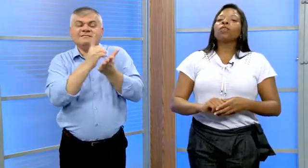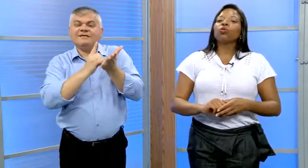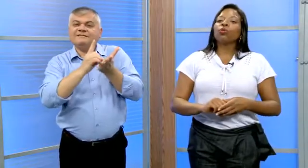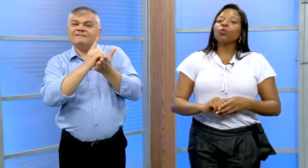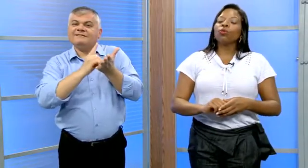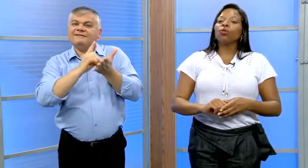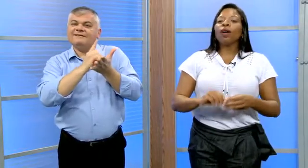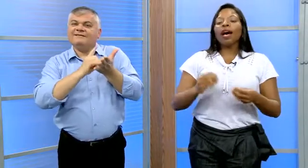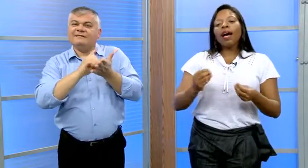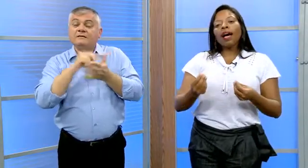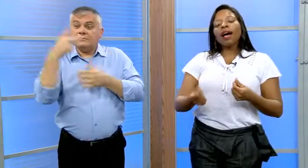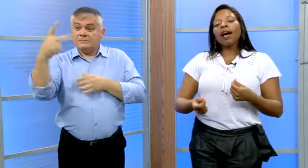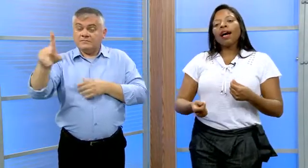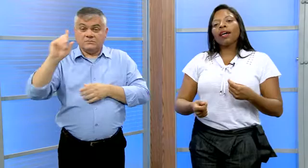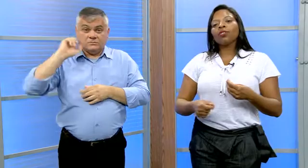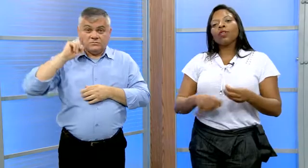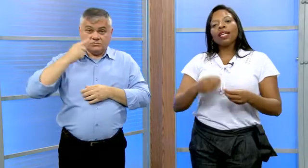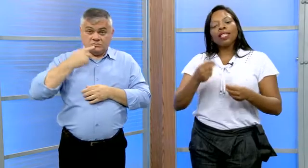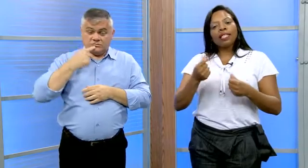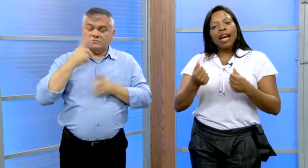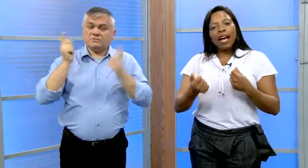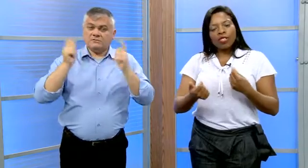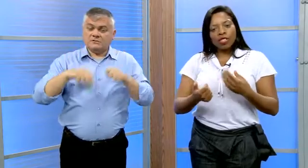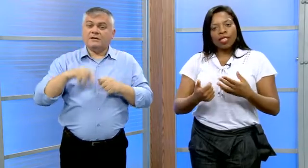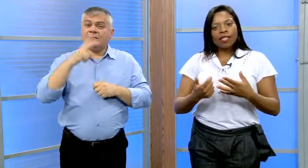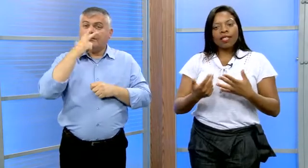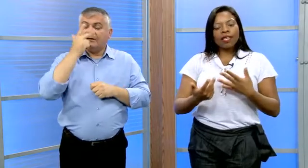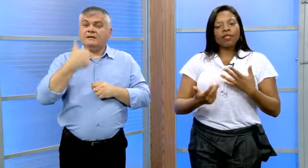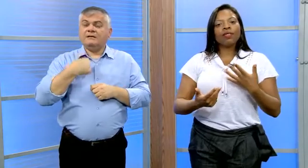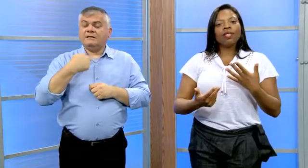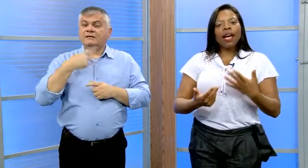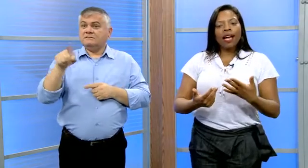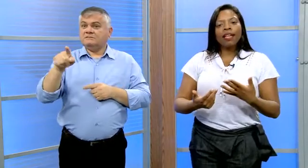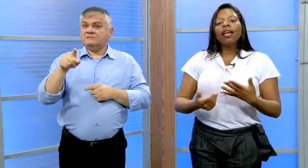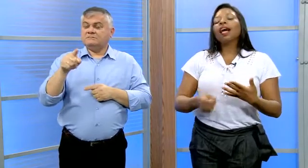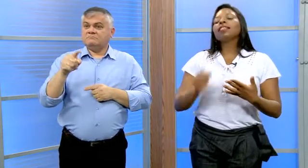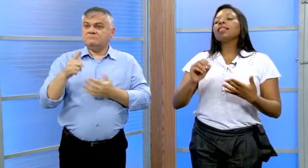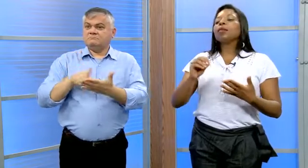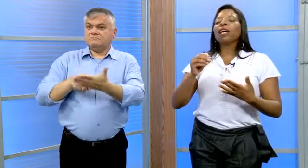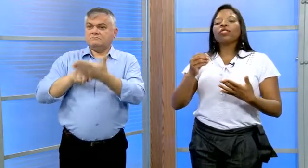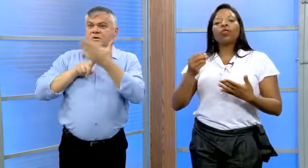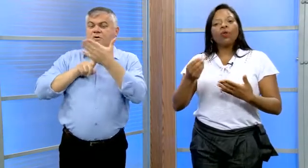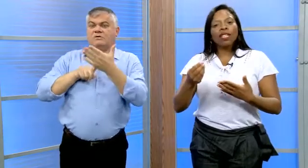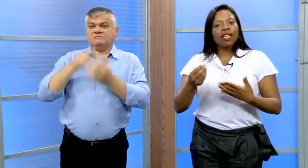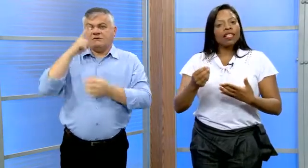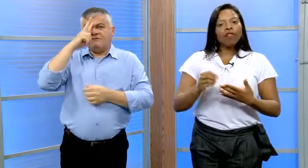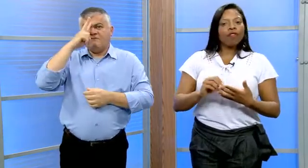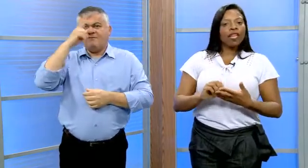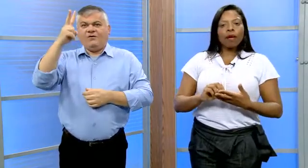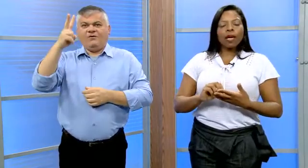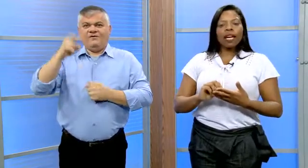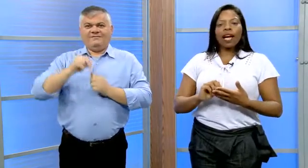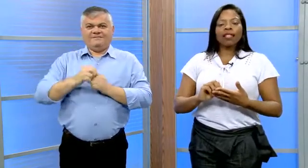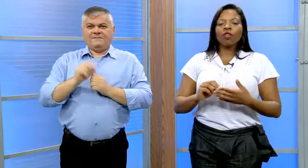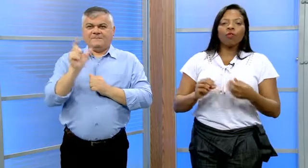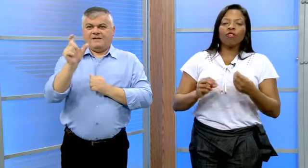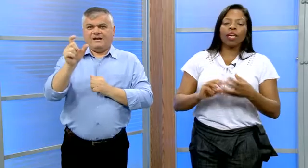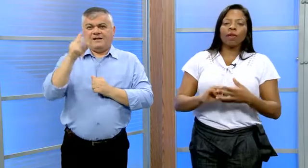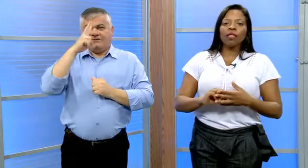o surdo, a tonalidade que esse acento dá, a sílaba tônica não fica marcada como fica para